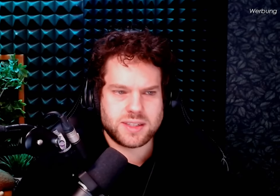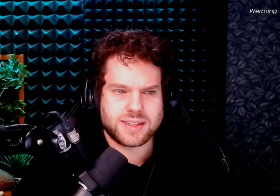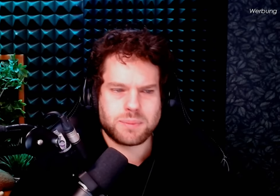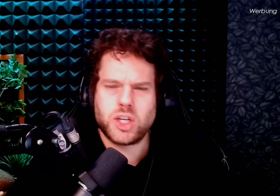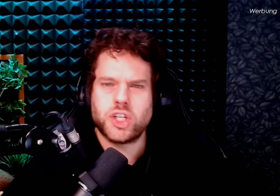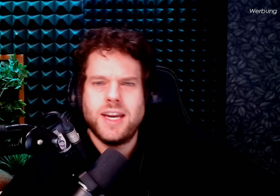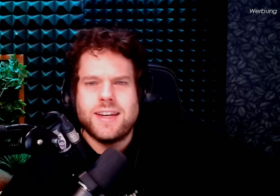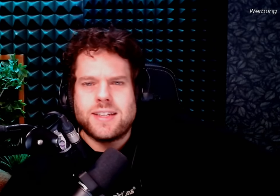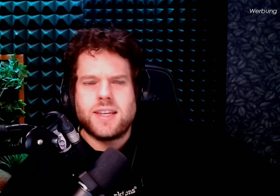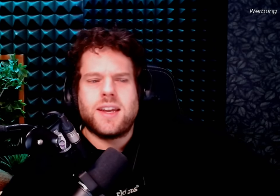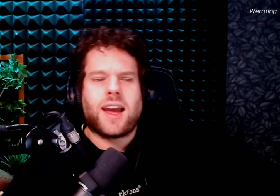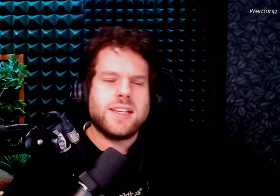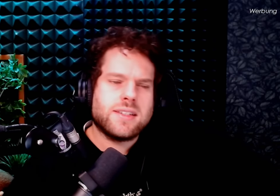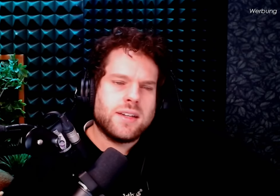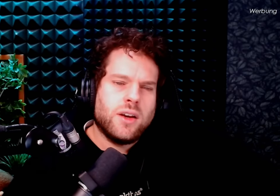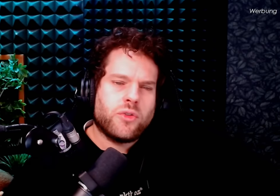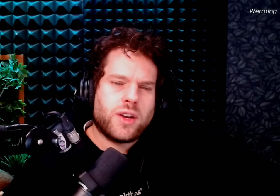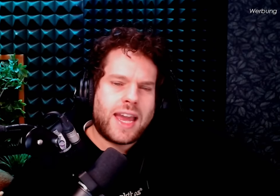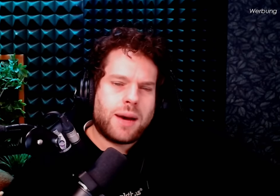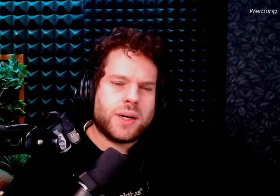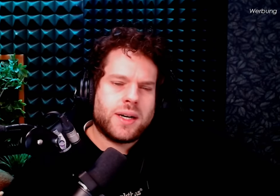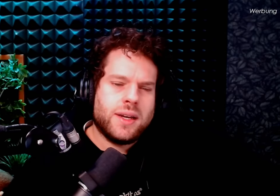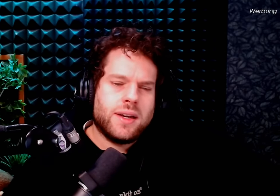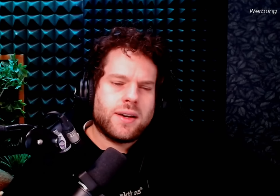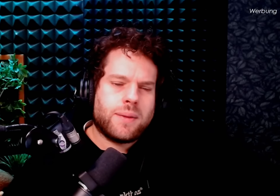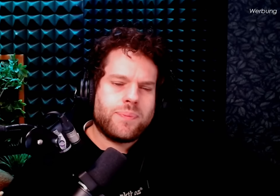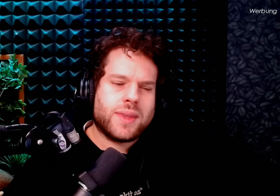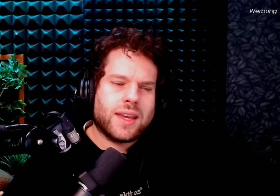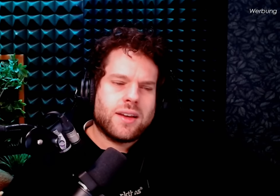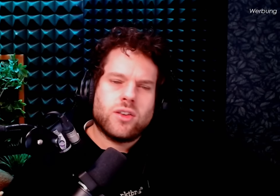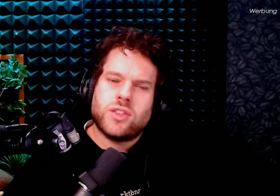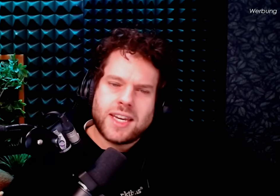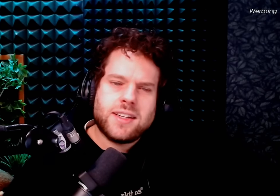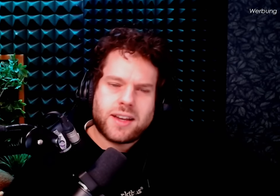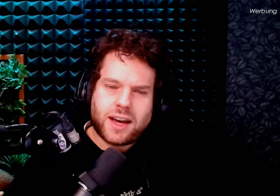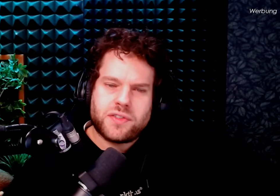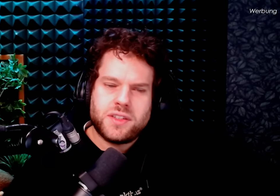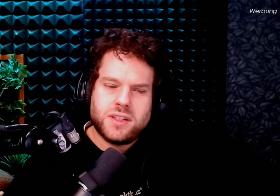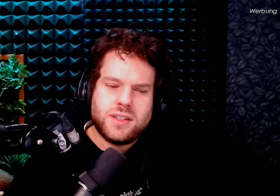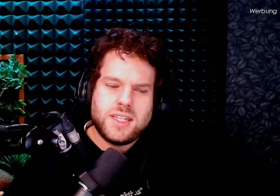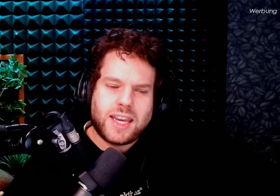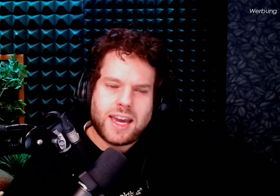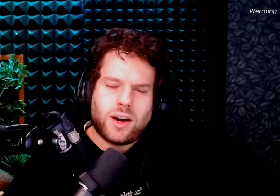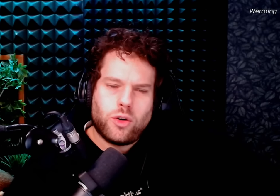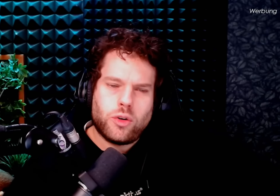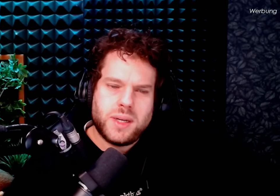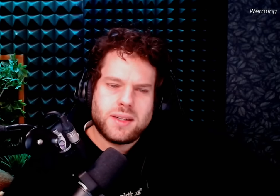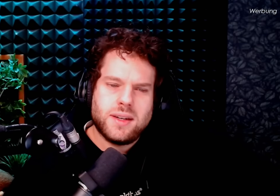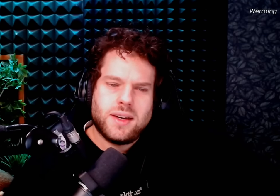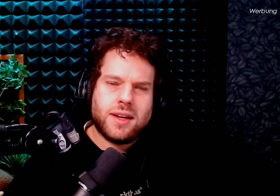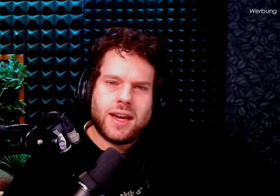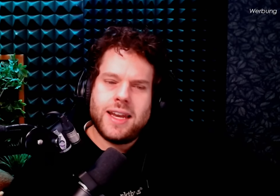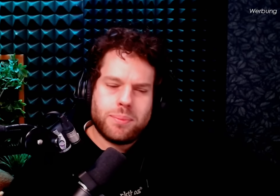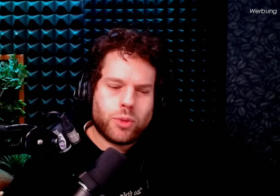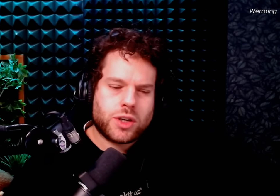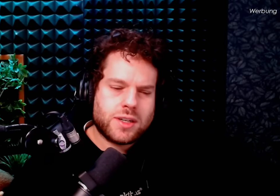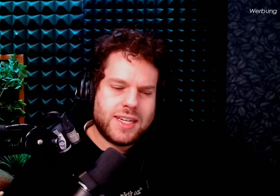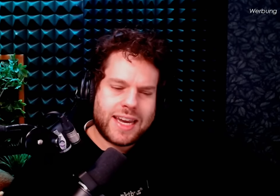Falls ihr sagt, Mensch, das ist eine Reise von herber Trinkkraft, die ich gerne auch miterleben möchte. Die ich